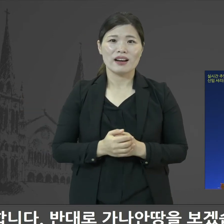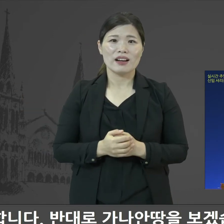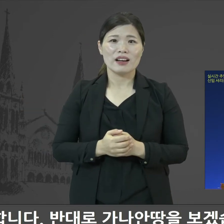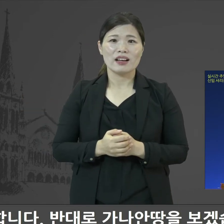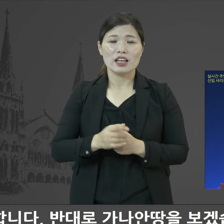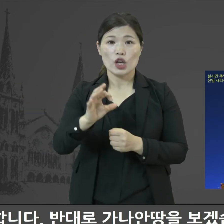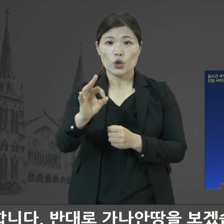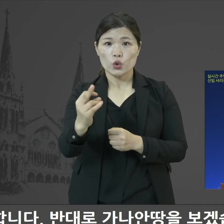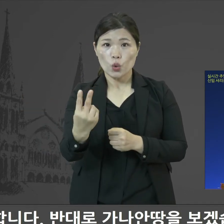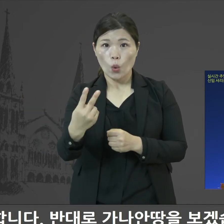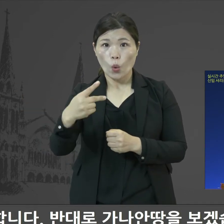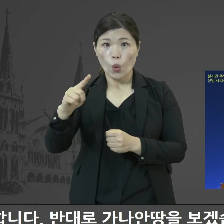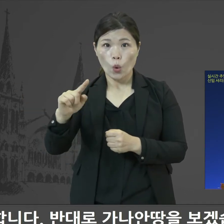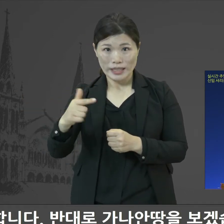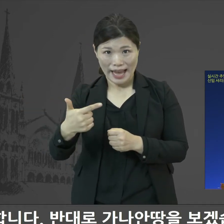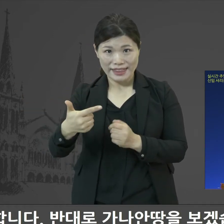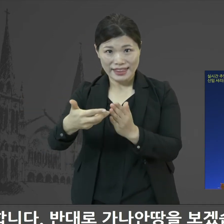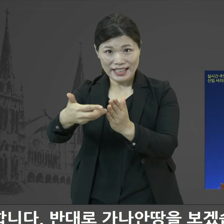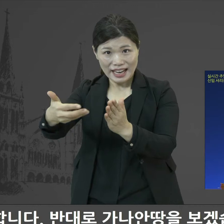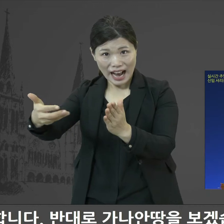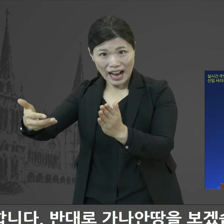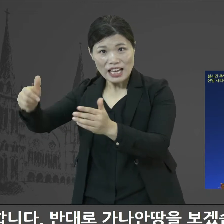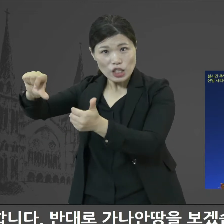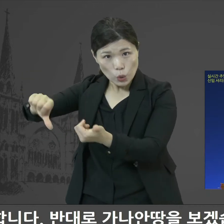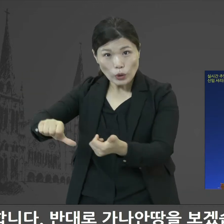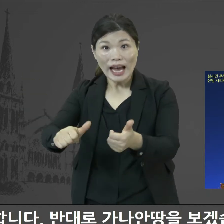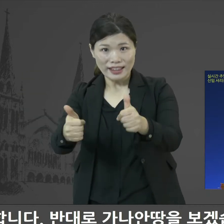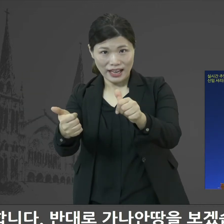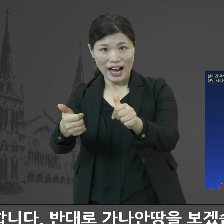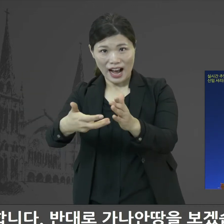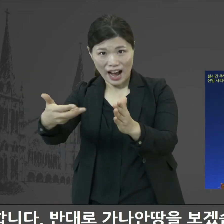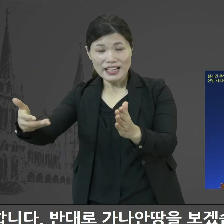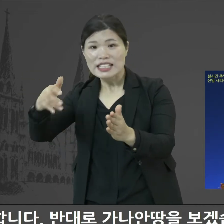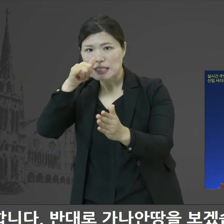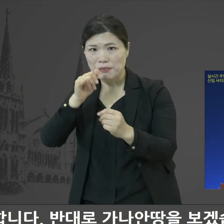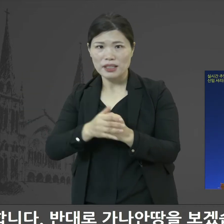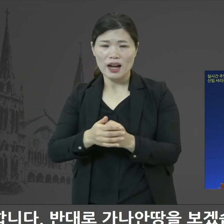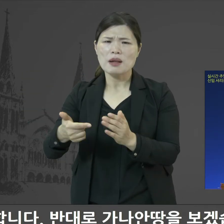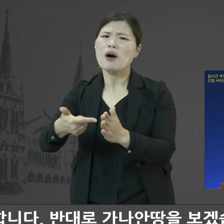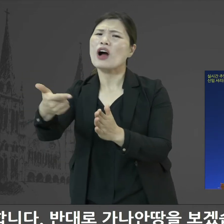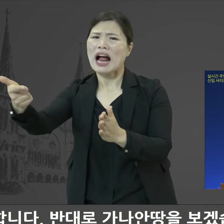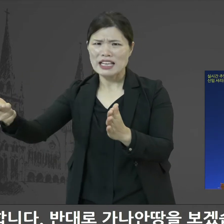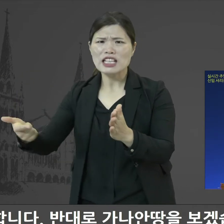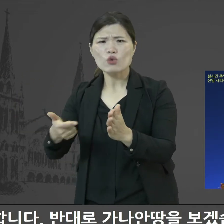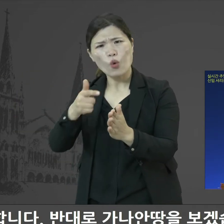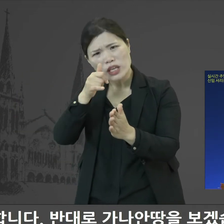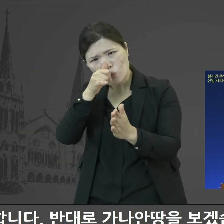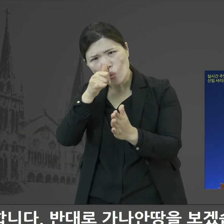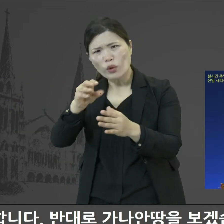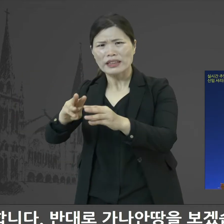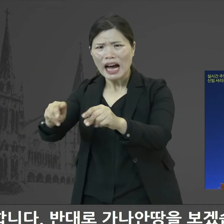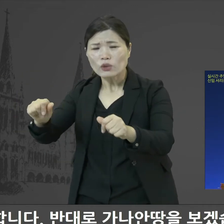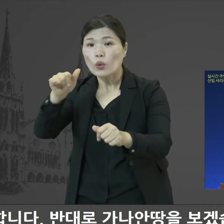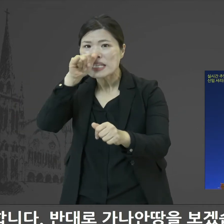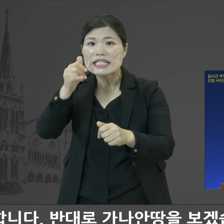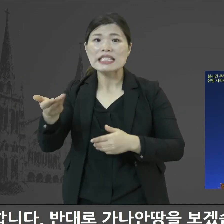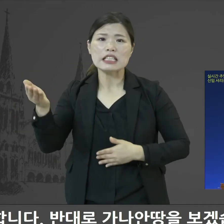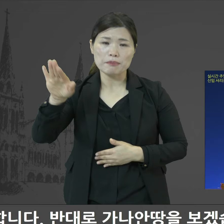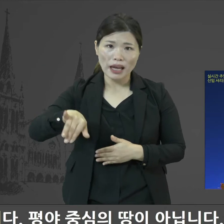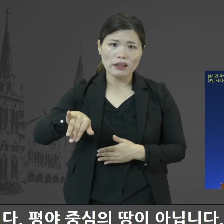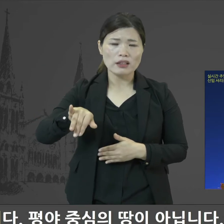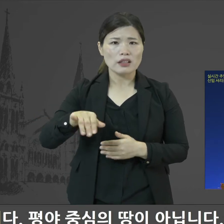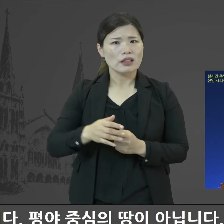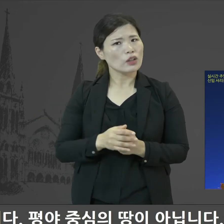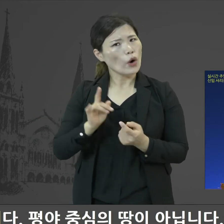요단강이 이렇게 흐르죠. 여러분, 거기 지류들이 많이 있습니다. 비록 갈릴리 호수도 있고 요단강도 있고 그 지류들도 있지만 그러나 그